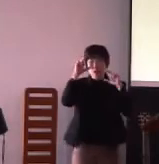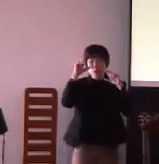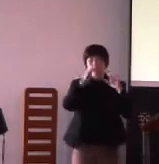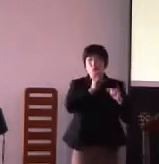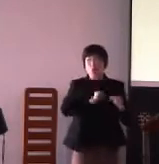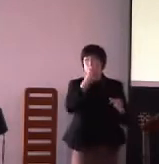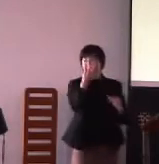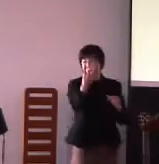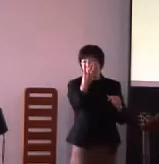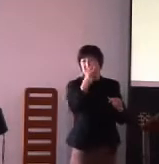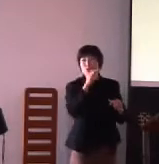メガネ、